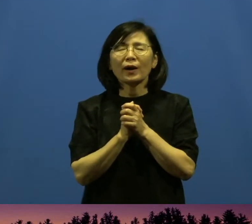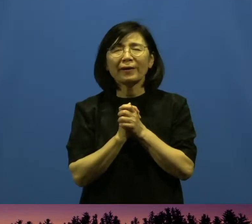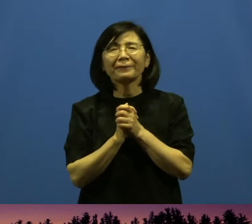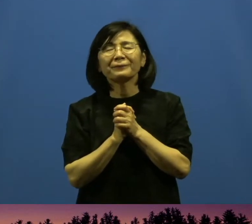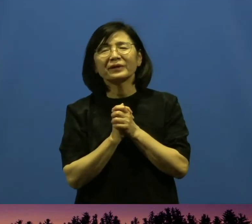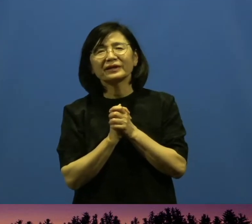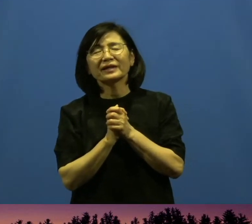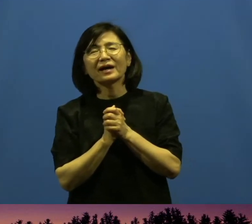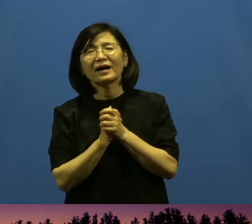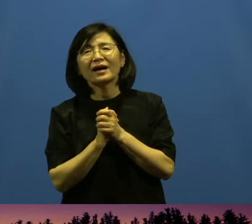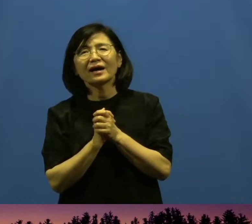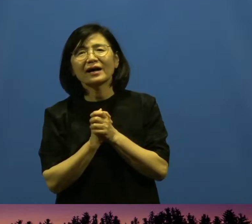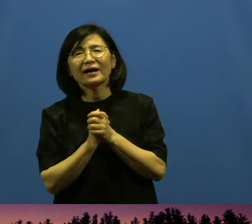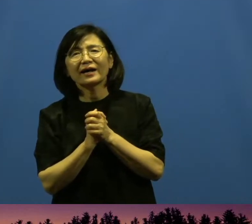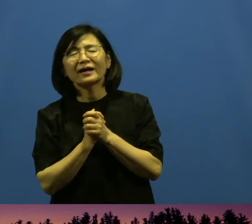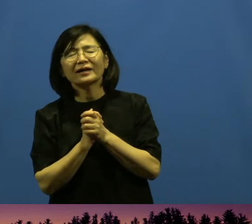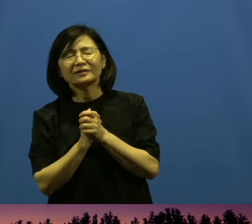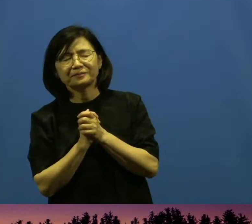기도합니다.